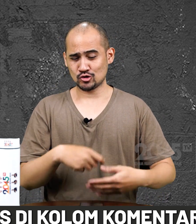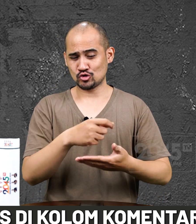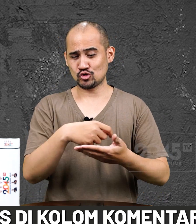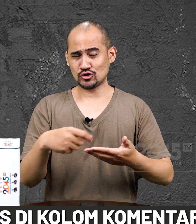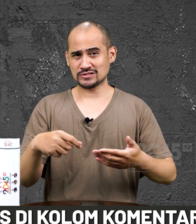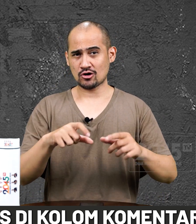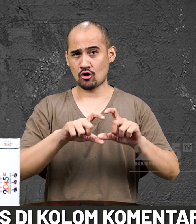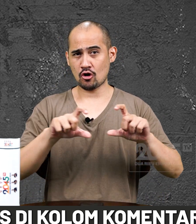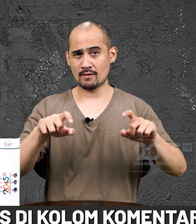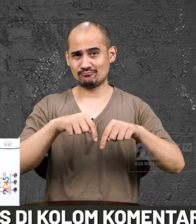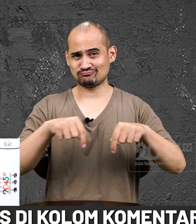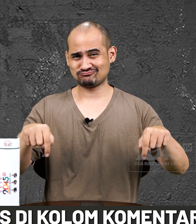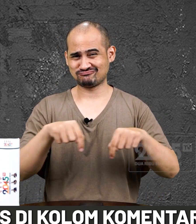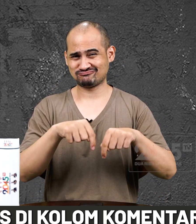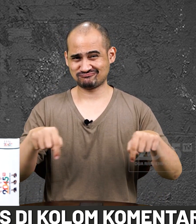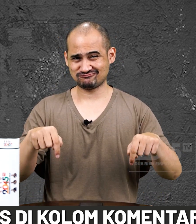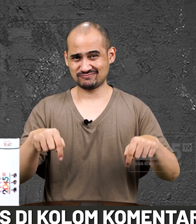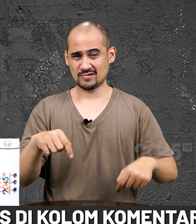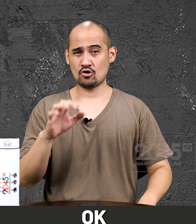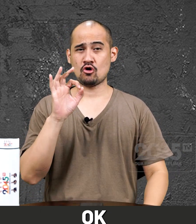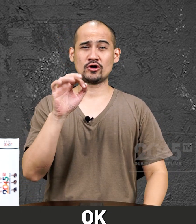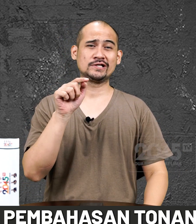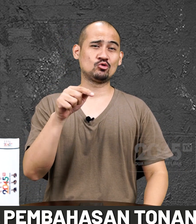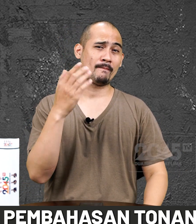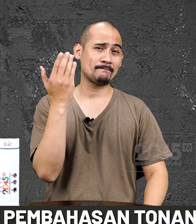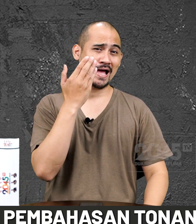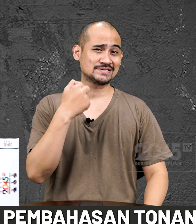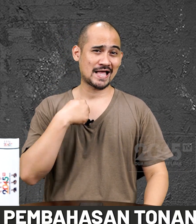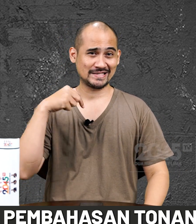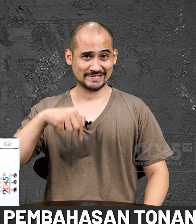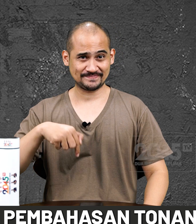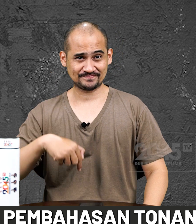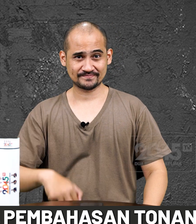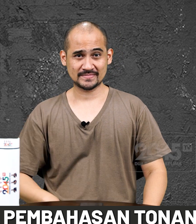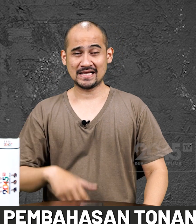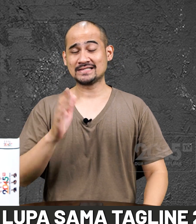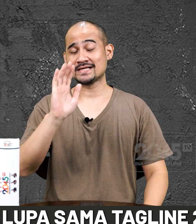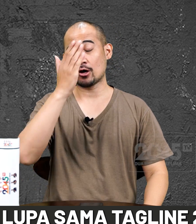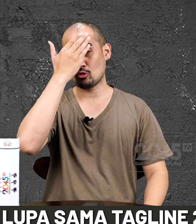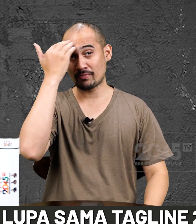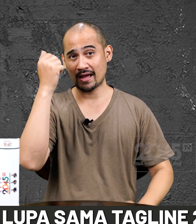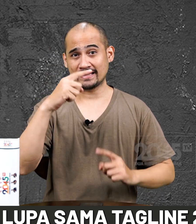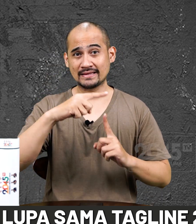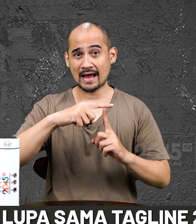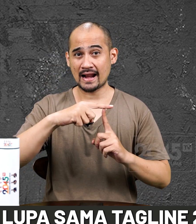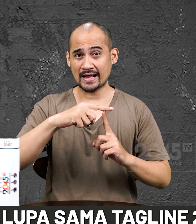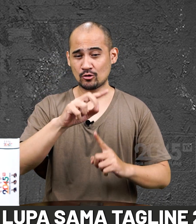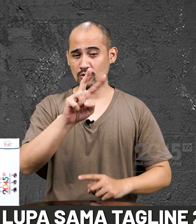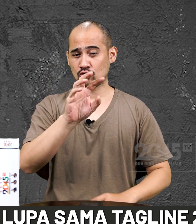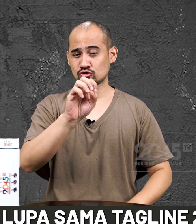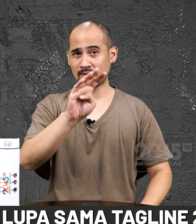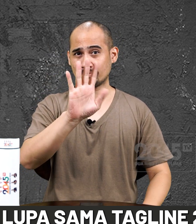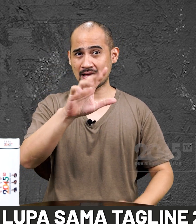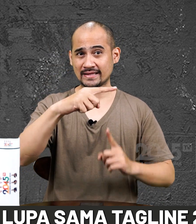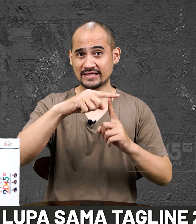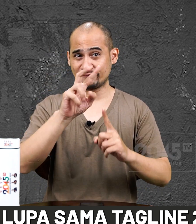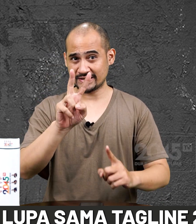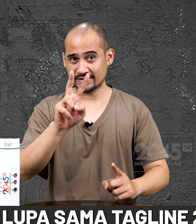kolom komentar ya. Oke, itu saja pembahasan Tonan kali ini. Jangan lupa sama tagline 2045 TV.